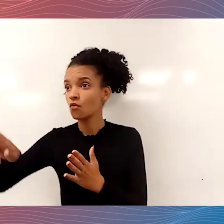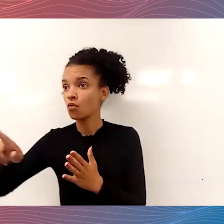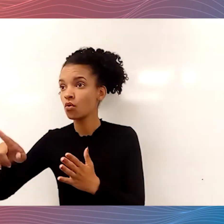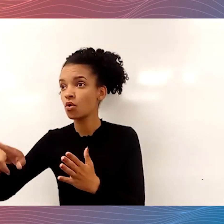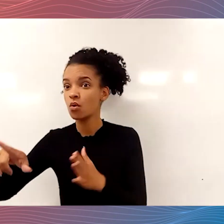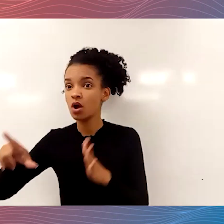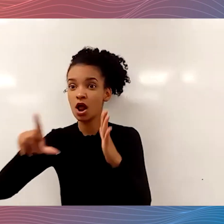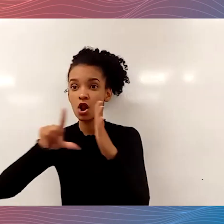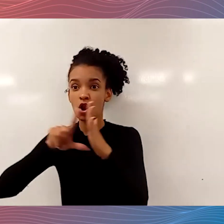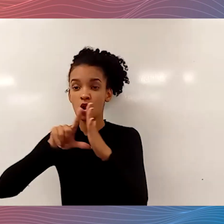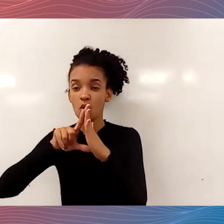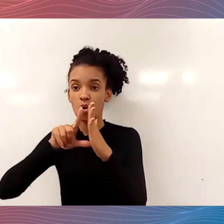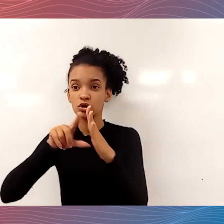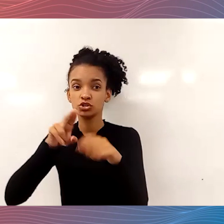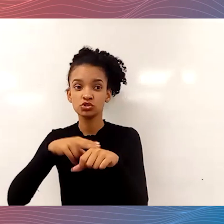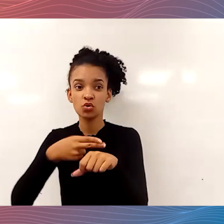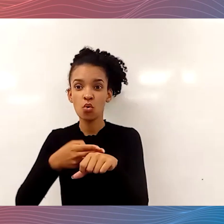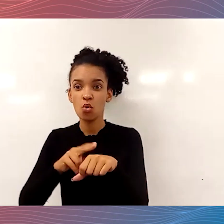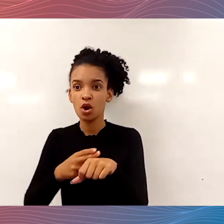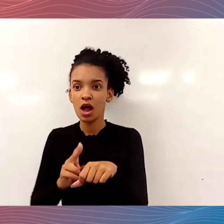viu nem que era chocolate mais.